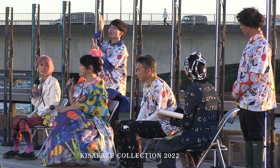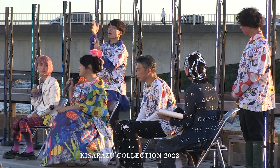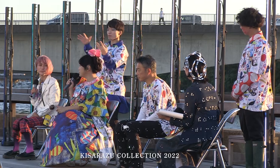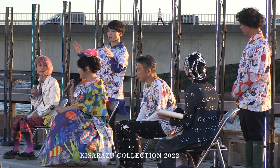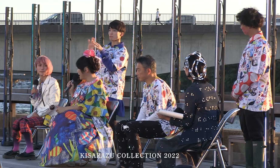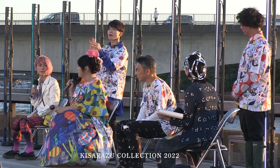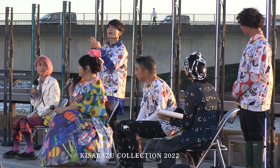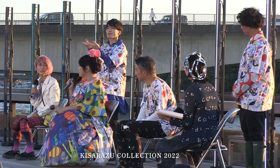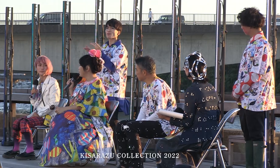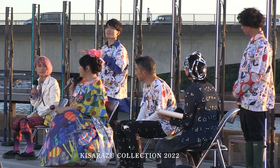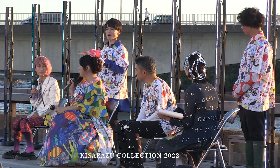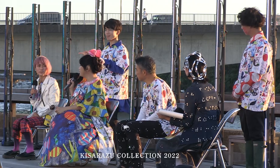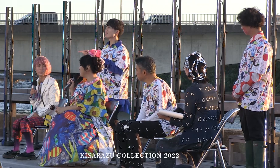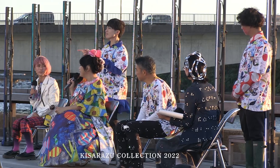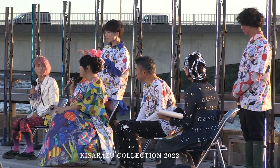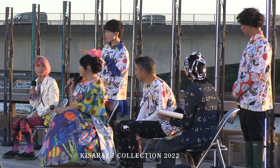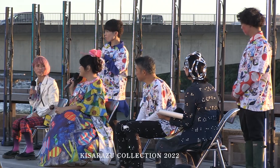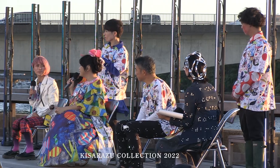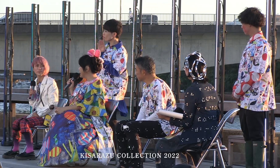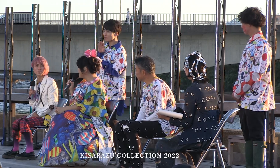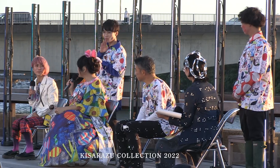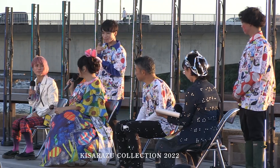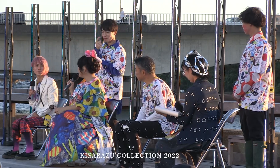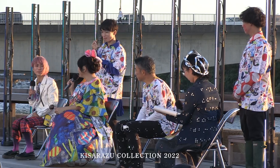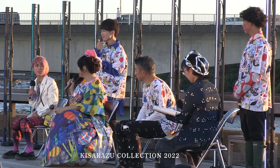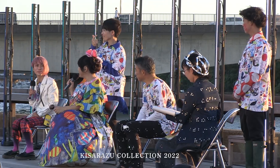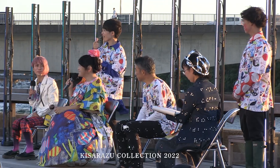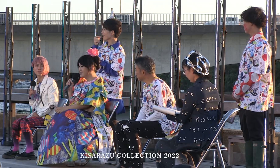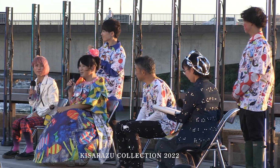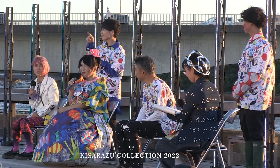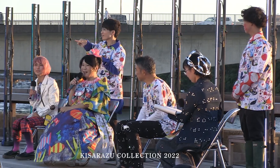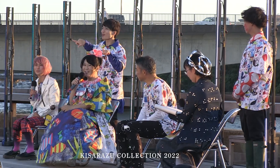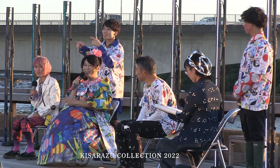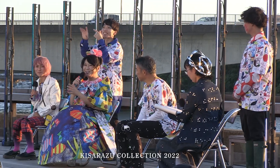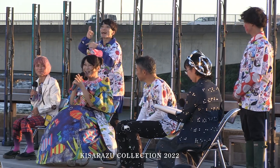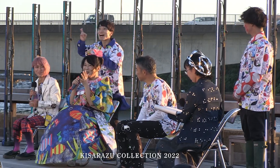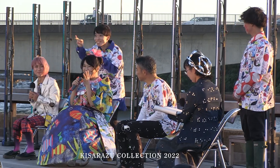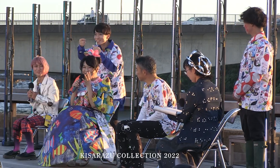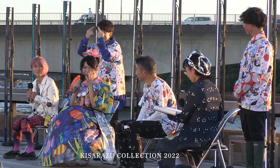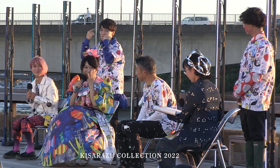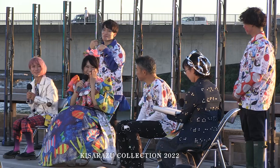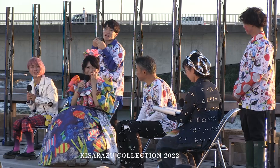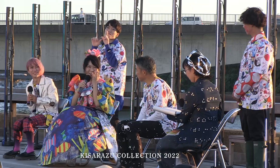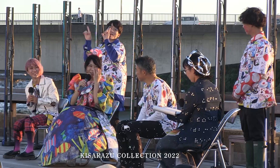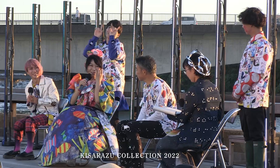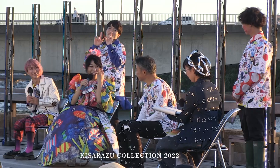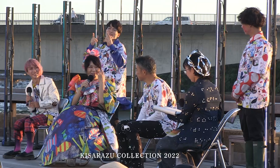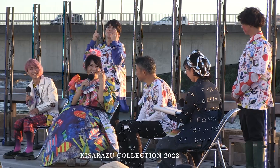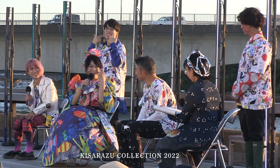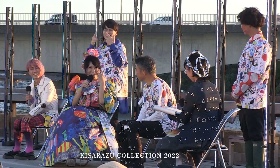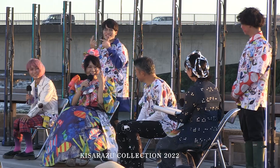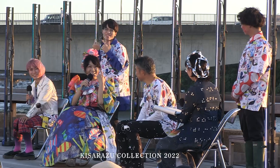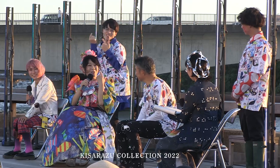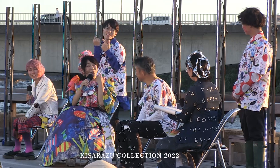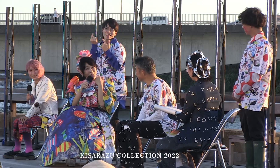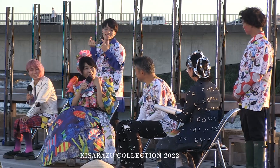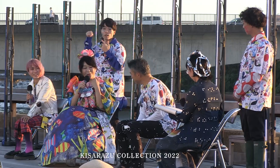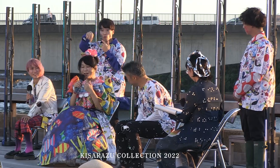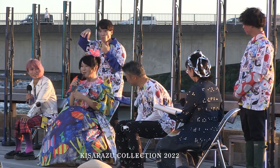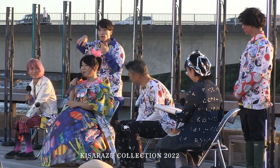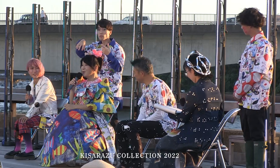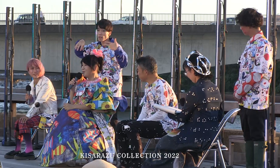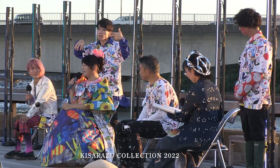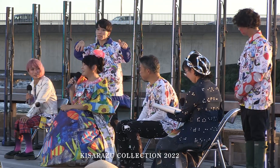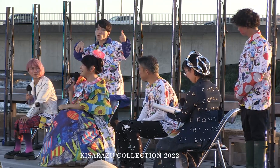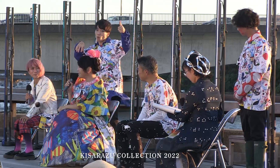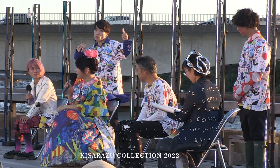つないでくださるので、今日は本当に私の大好きなこの木更津、プライベートでめちゃめちゃ来る、ね、場所で、また師匠とねこうやって